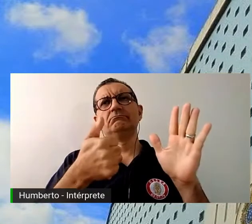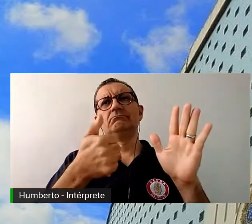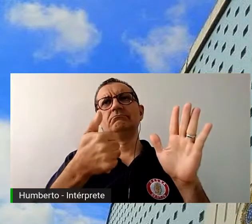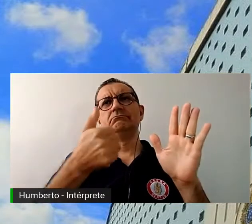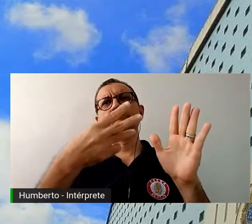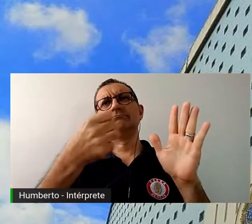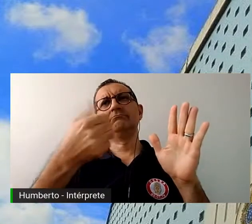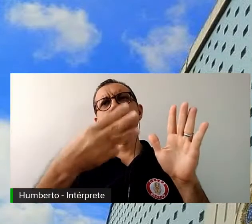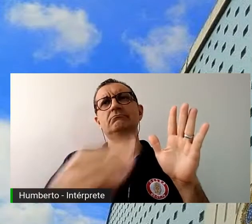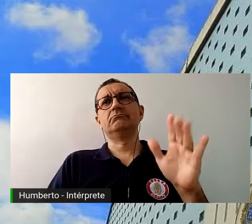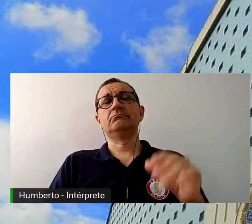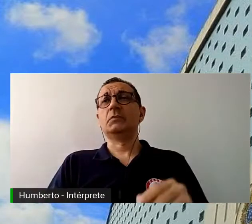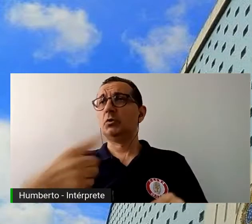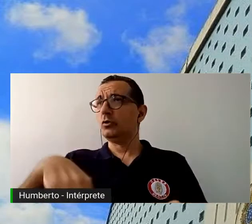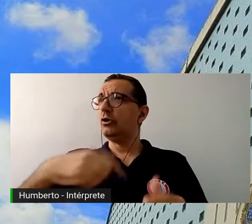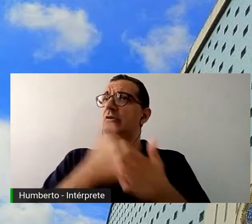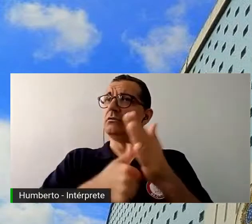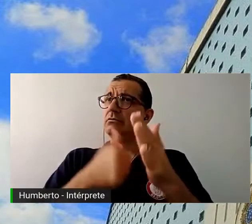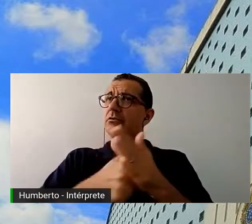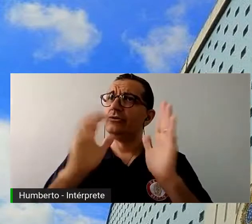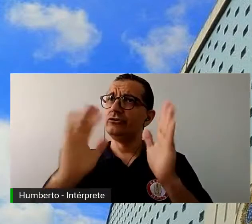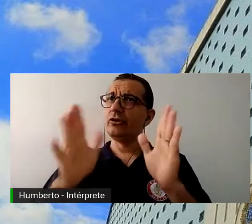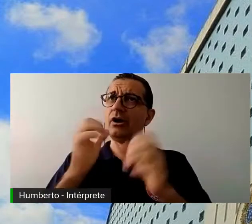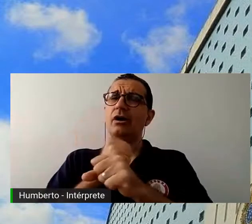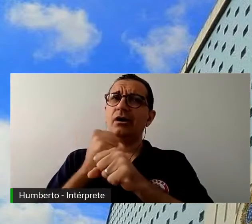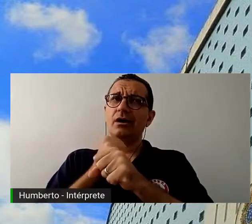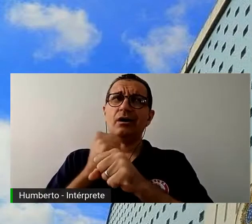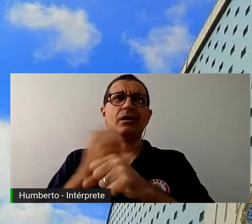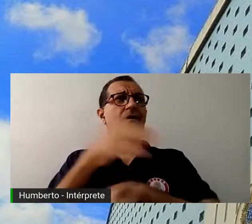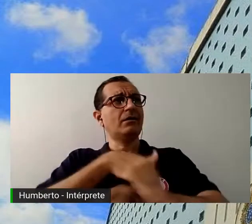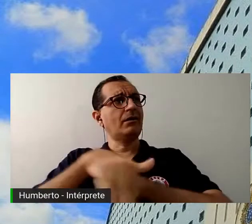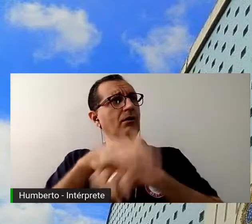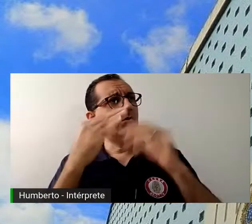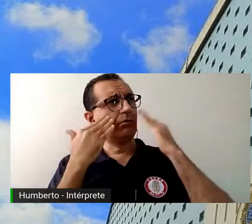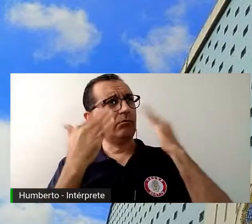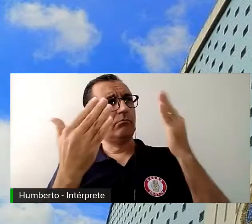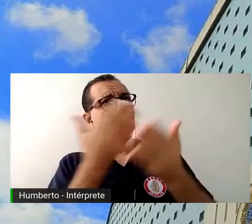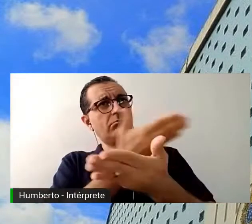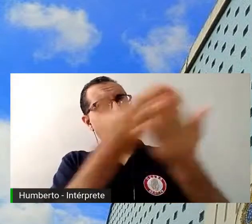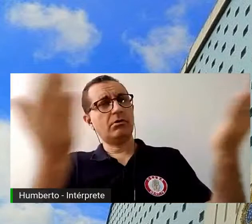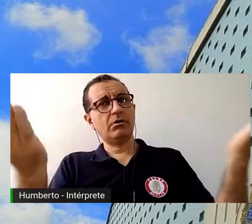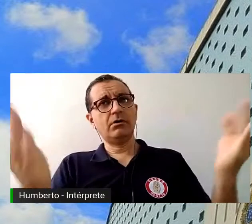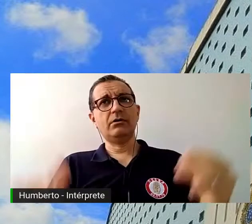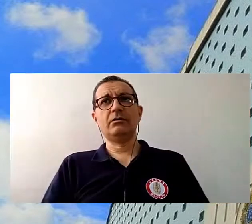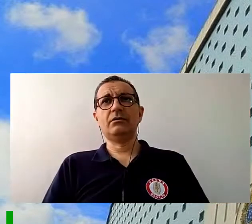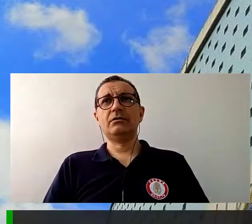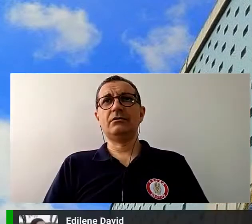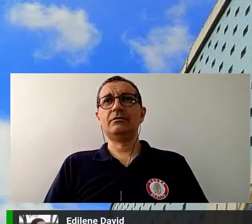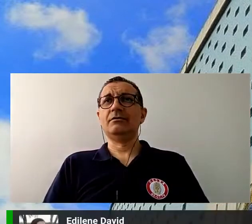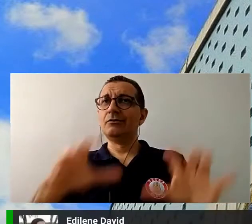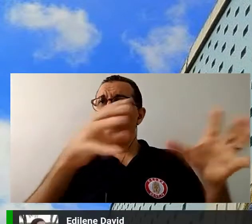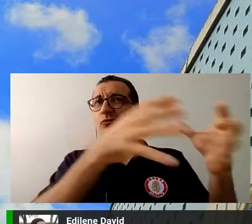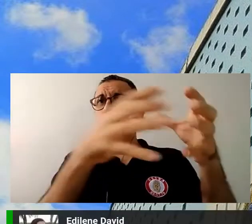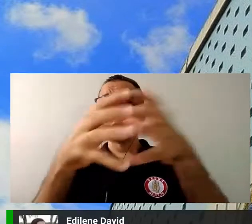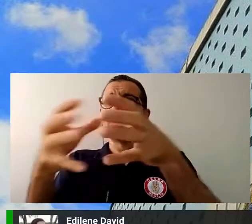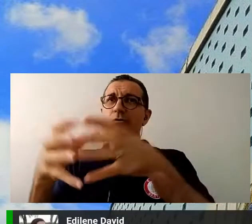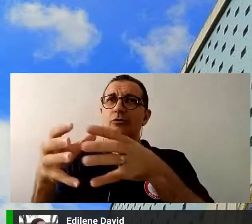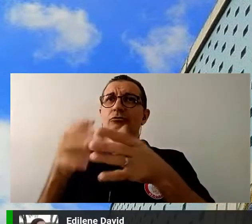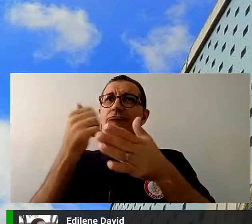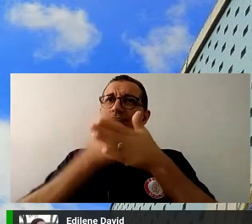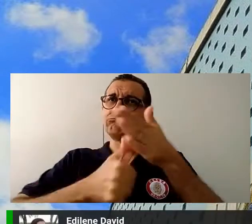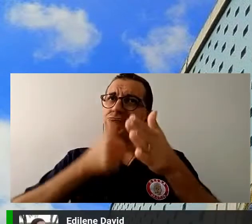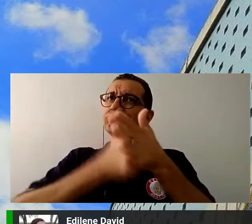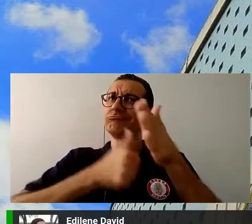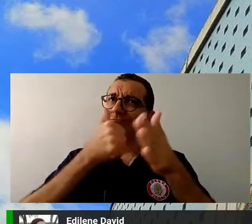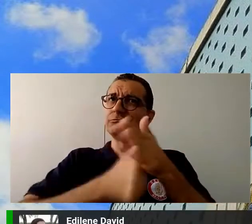é o que nós defendemos, é o que está na rua, às vezes com risco, desses grupos. Está na luta